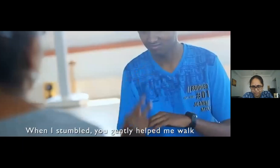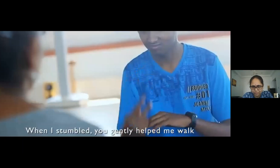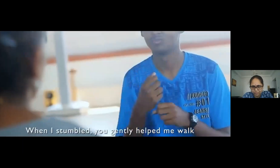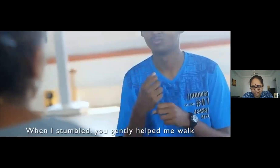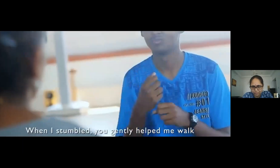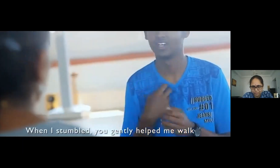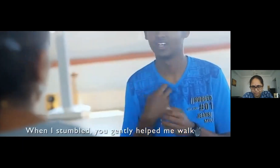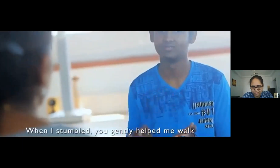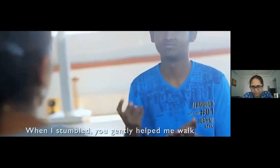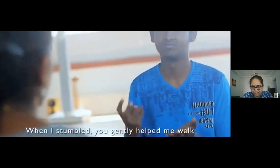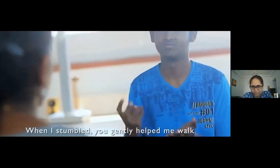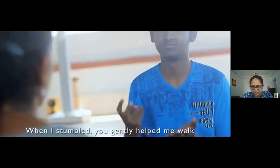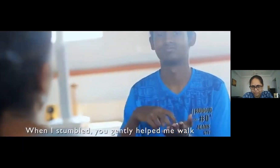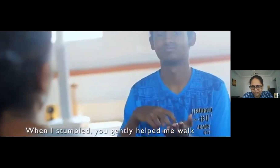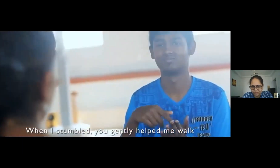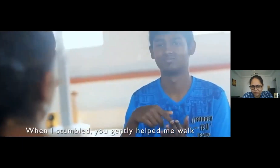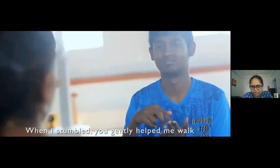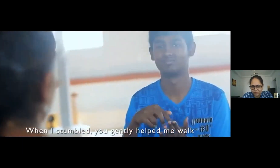ಎಡವಿದಾಗ ನಡೆಸಿದೆ ಮೆಲ್ಲ